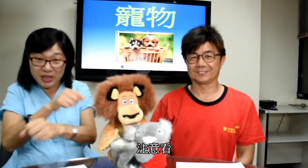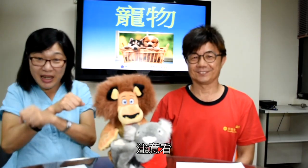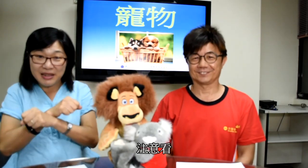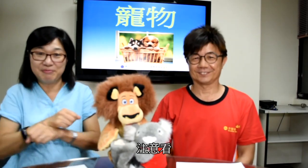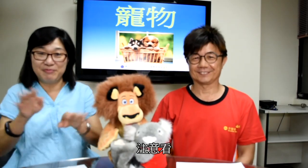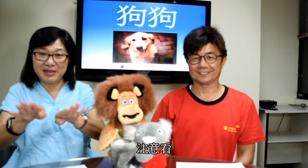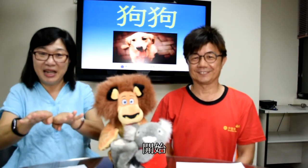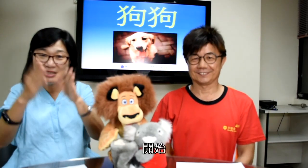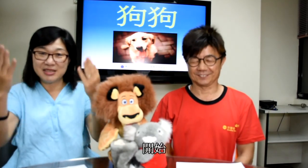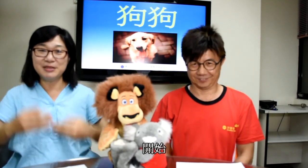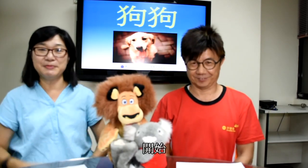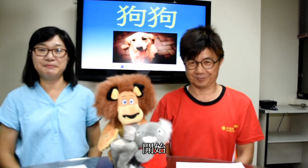看，开始。